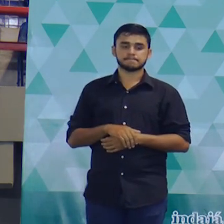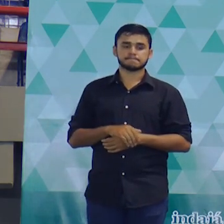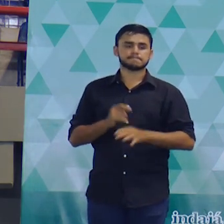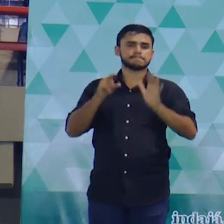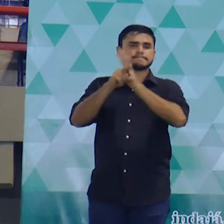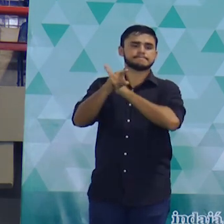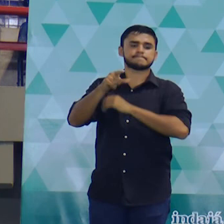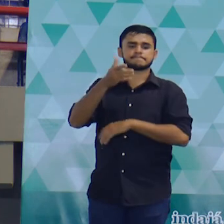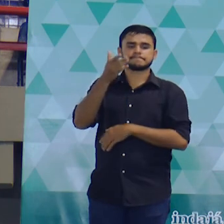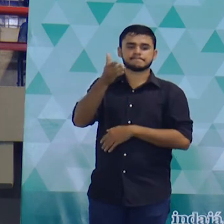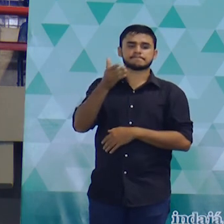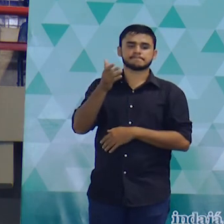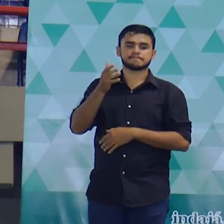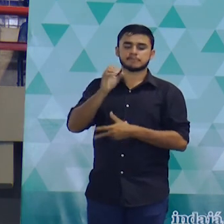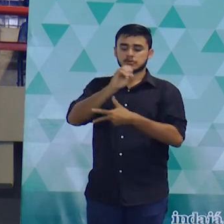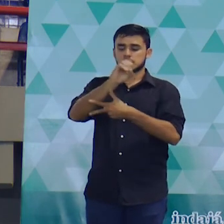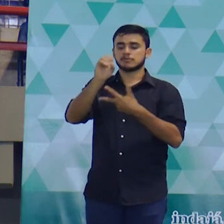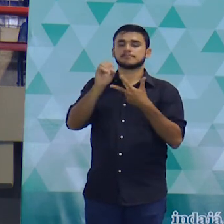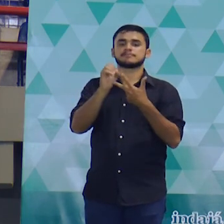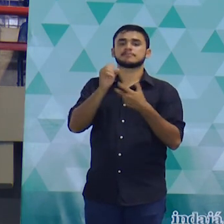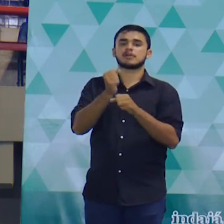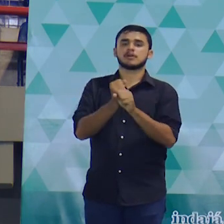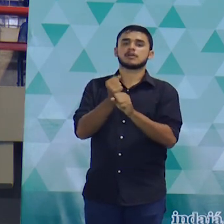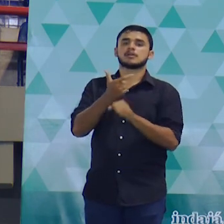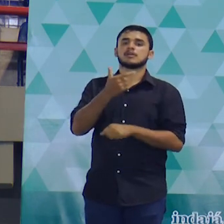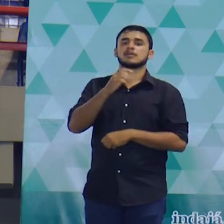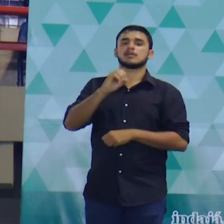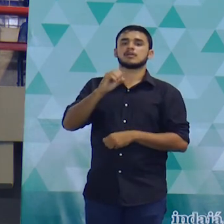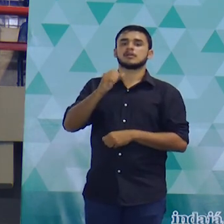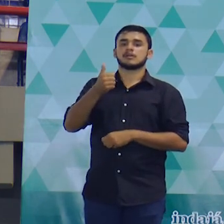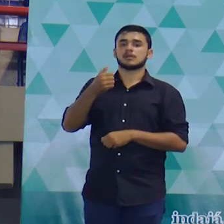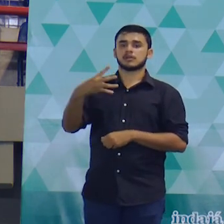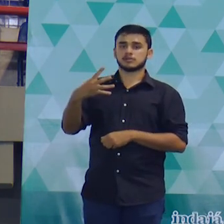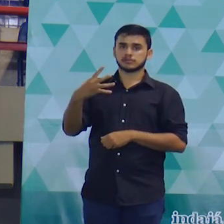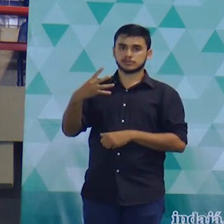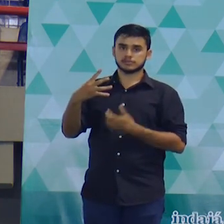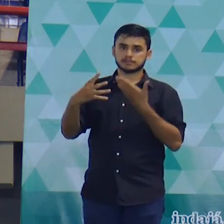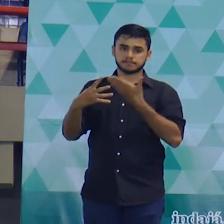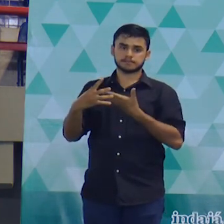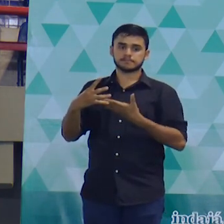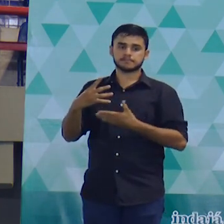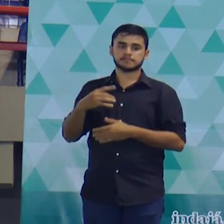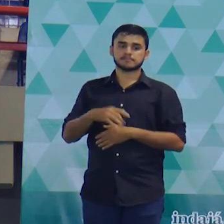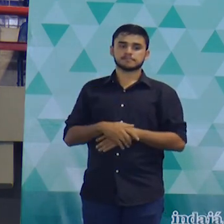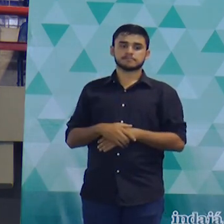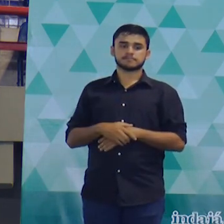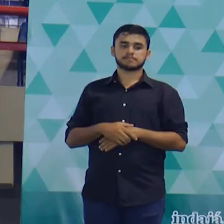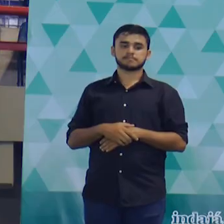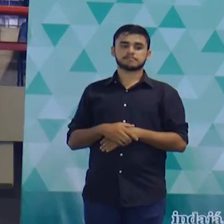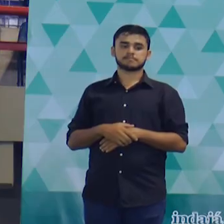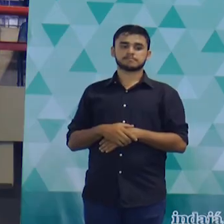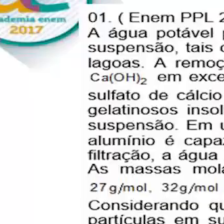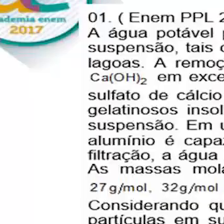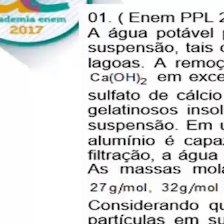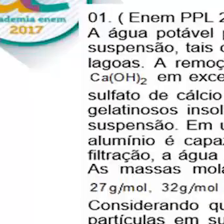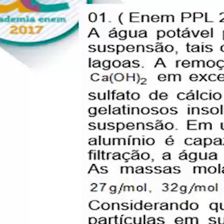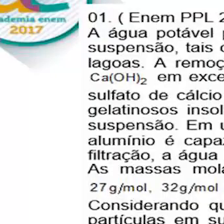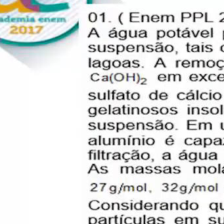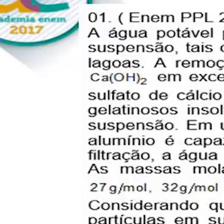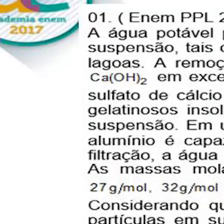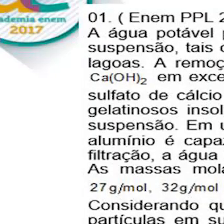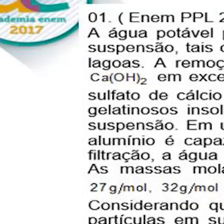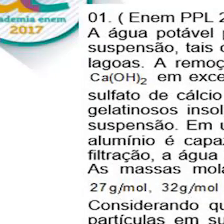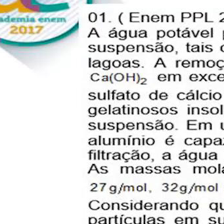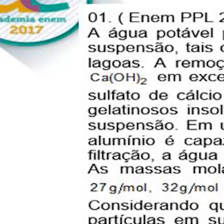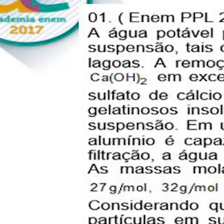Próxima questão, Enem 2014, segunda aplicação. Ela diz assim: a água